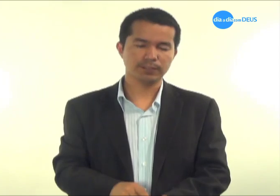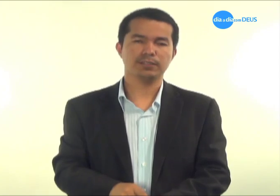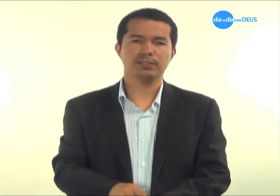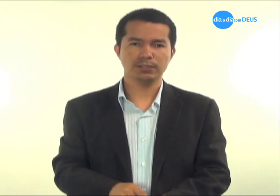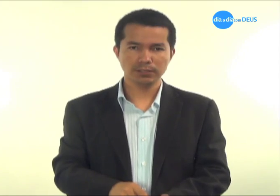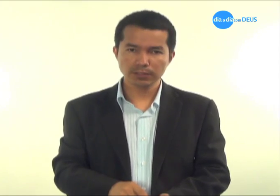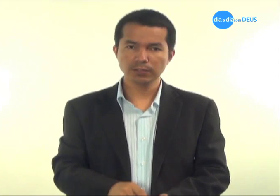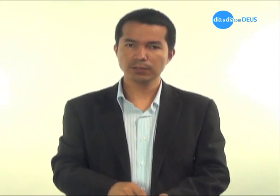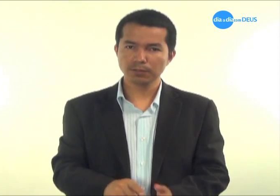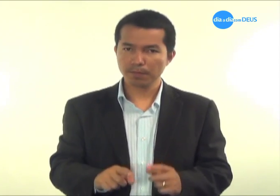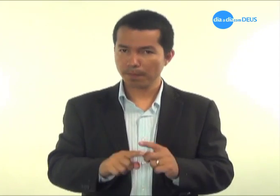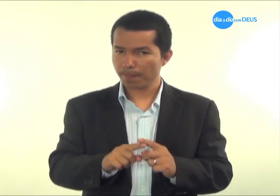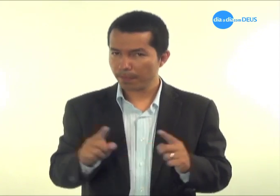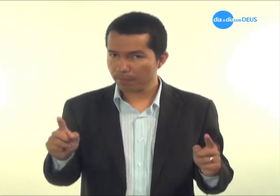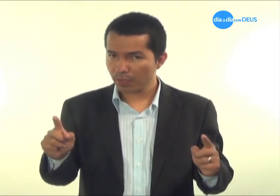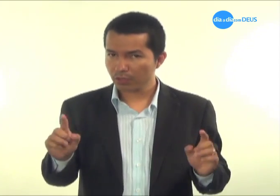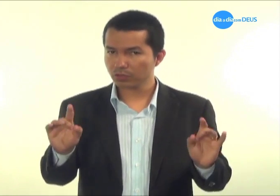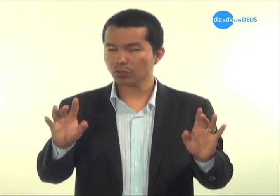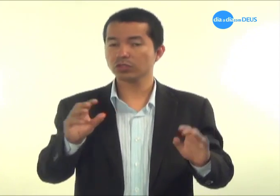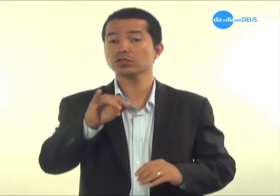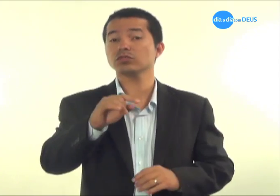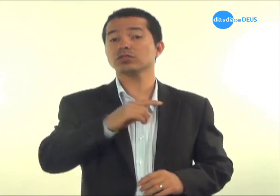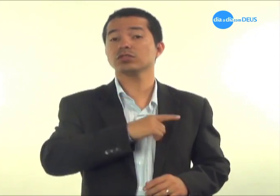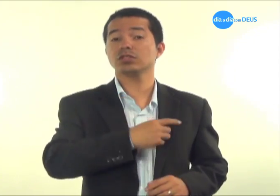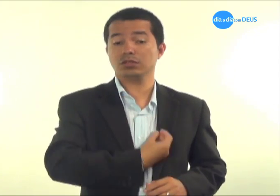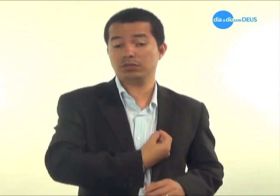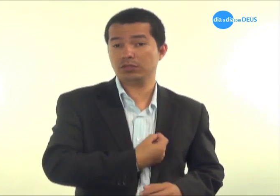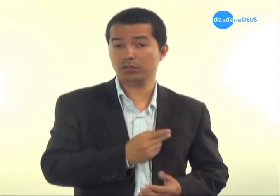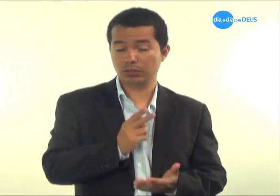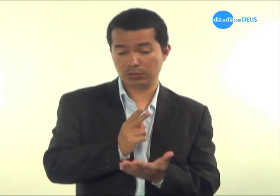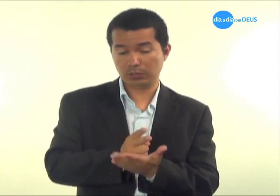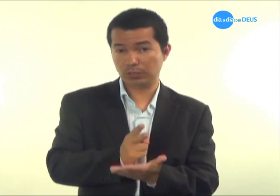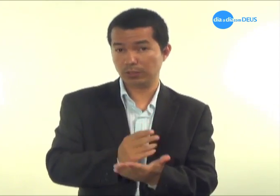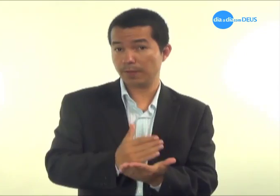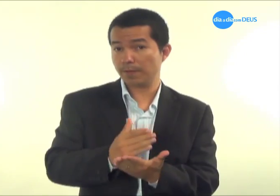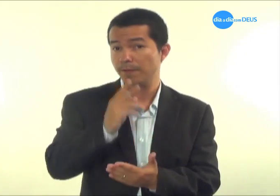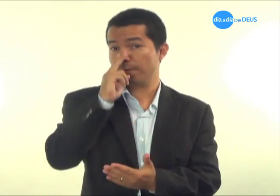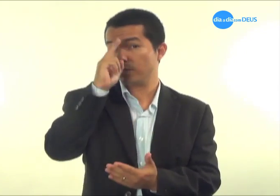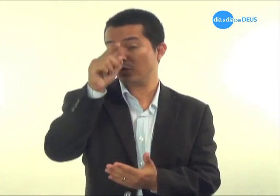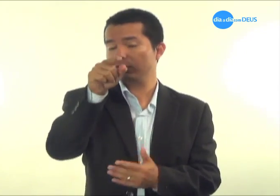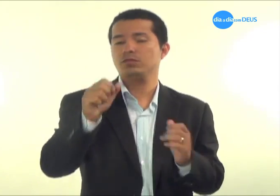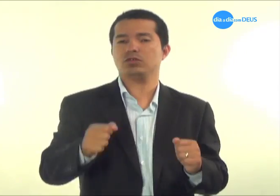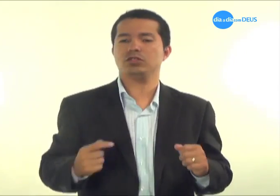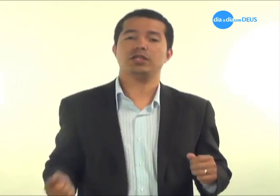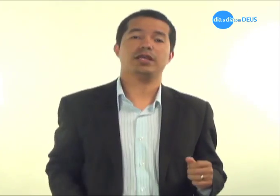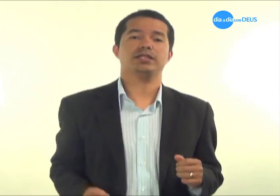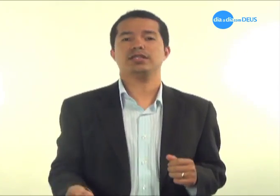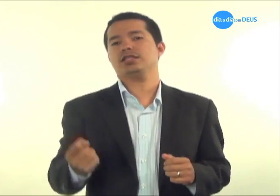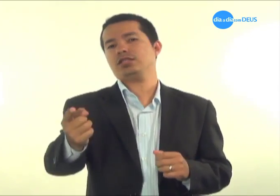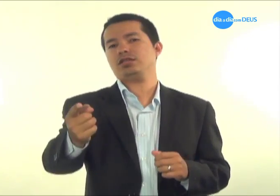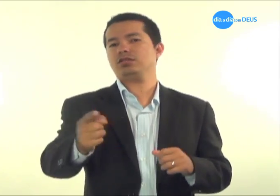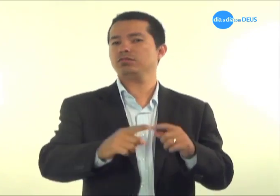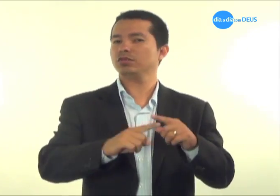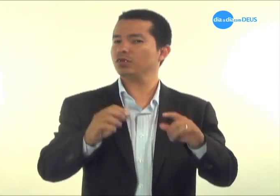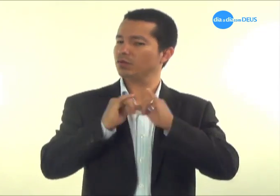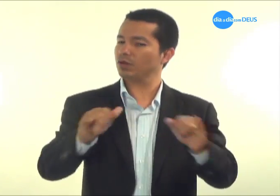limitado. E só quando a gente semeia a fé no tempo, eu posso ter a eternidade. Então,